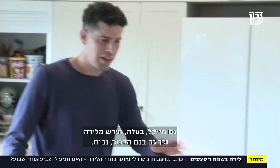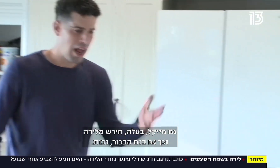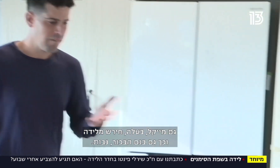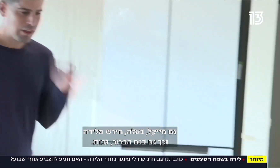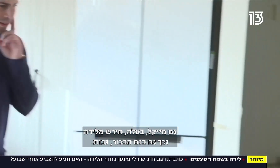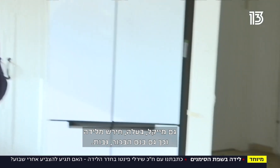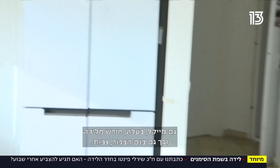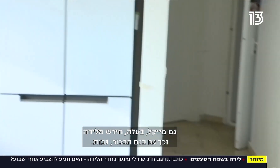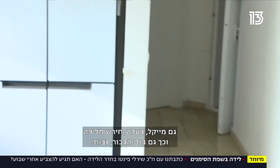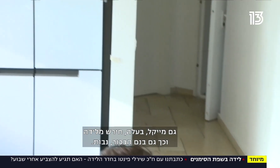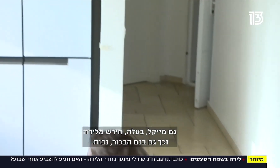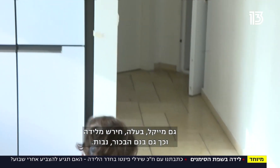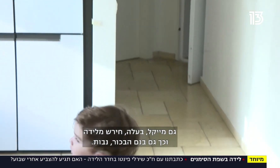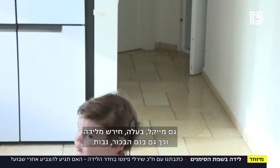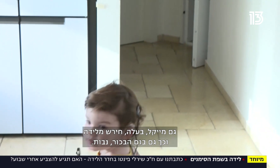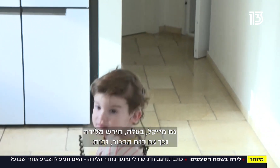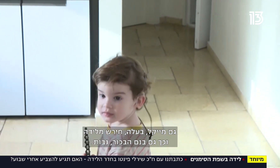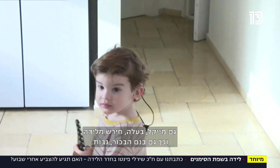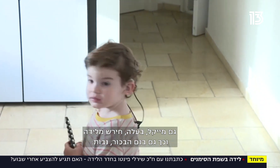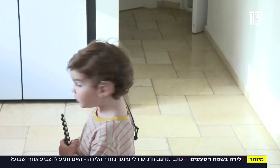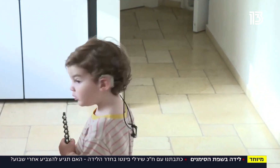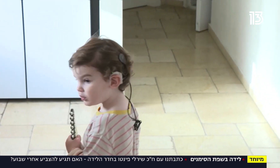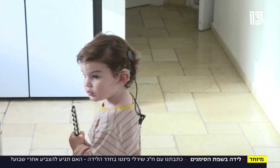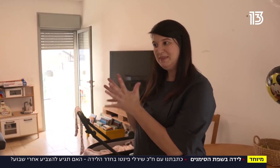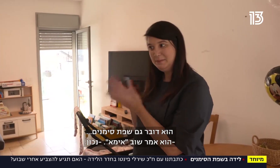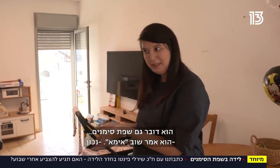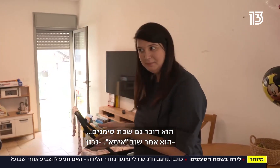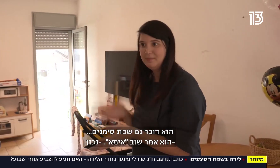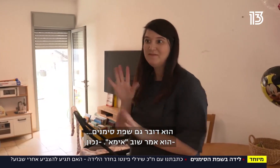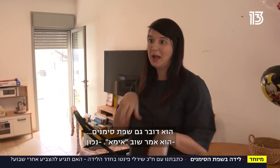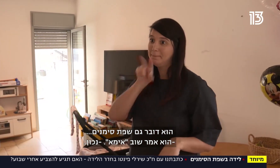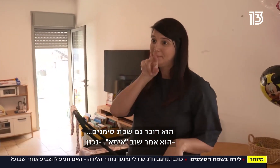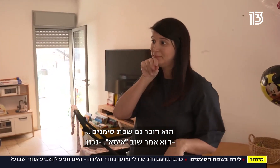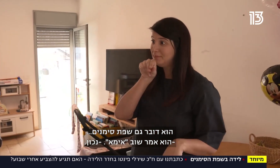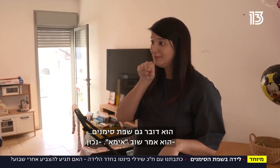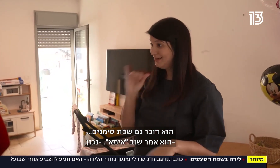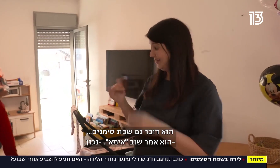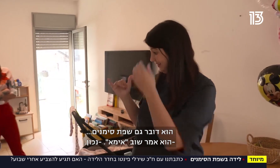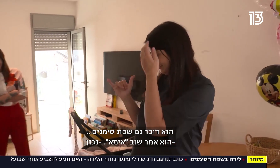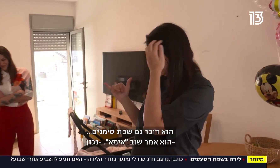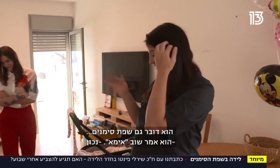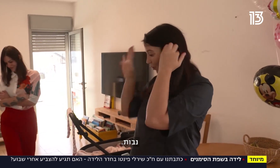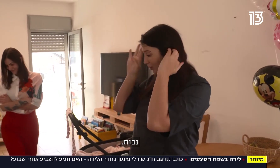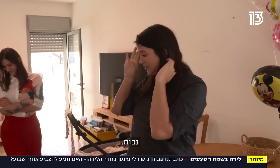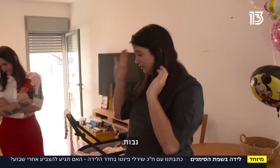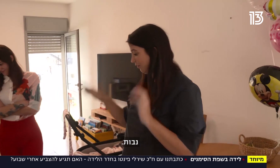מלידה, וכך גם בנם הבכור נבות. הוא דובר גם שפת סימנים. הנה, הוא אמר שוב אימא. נכון. נבות.